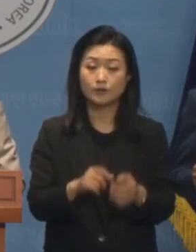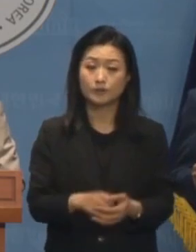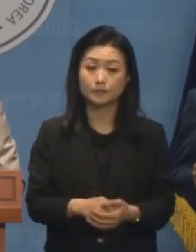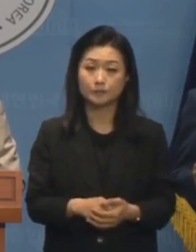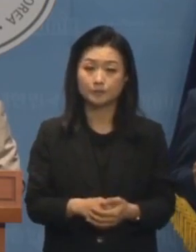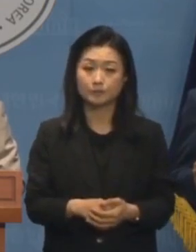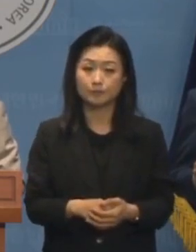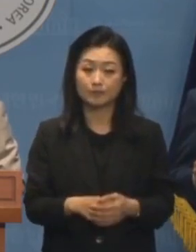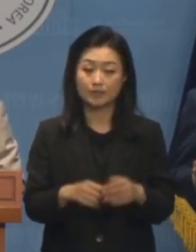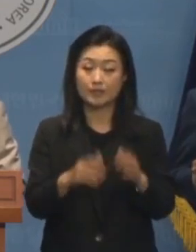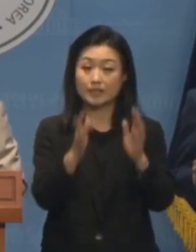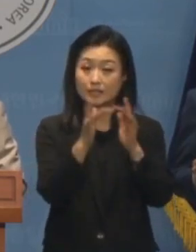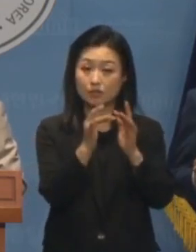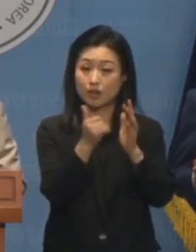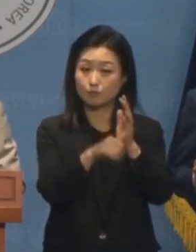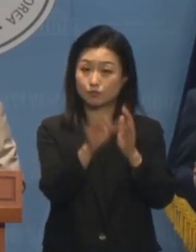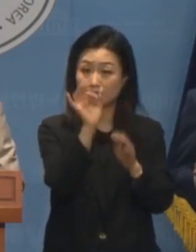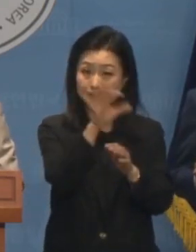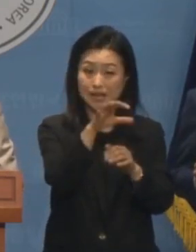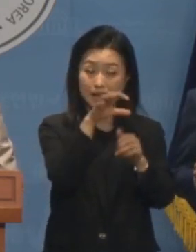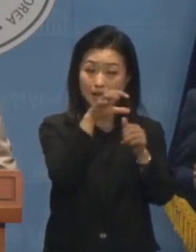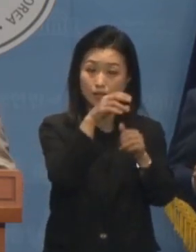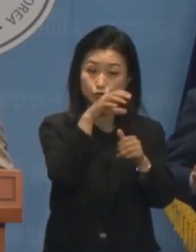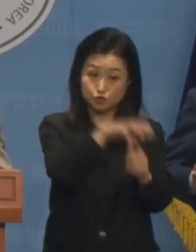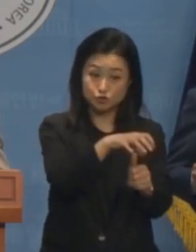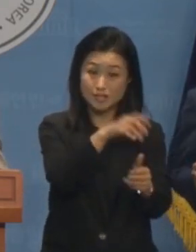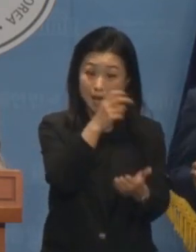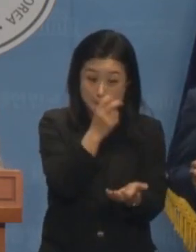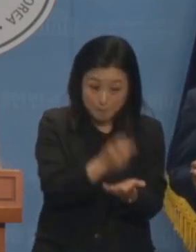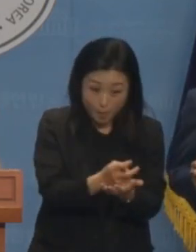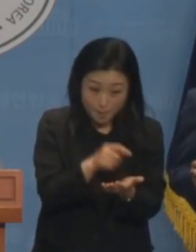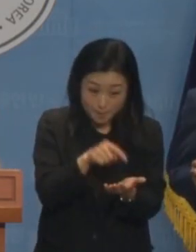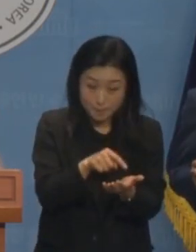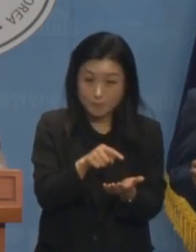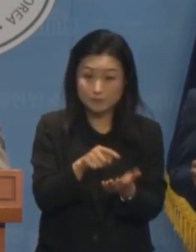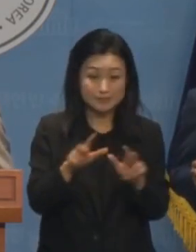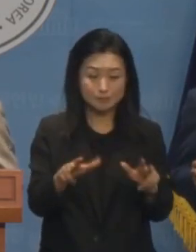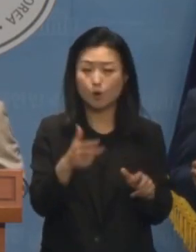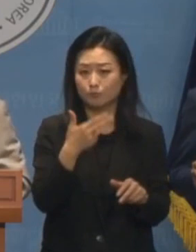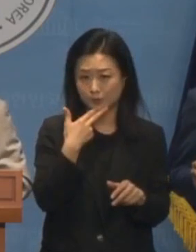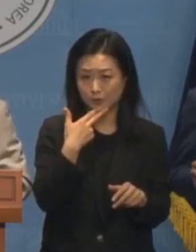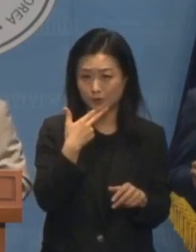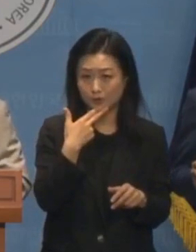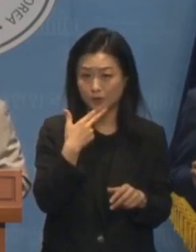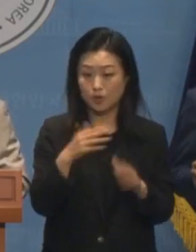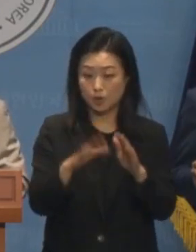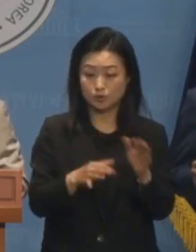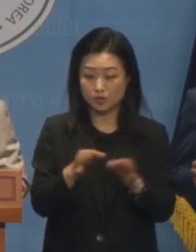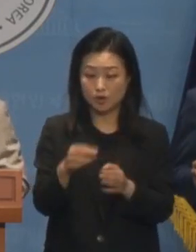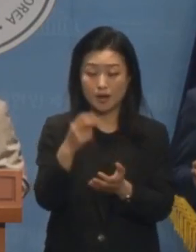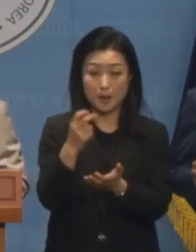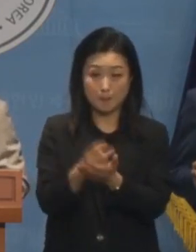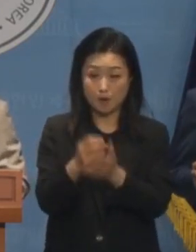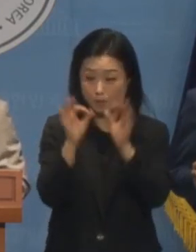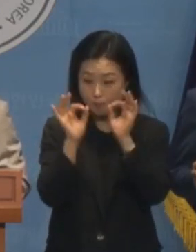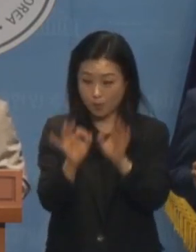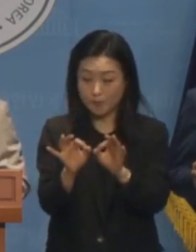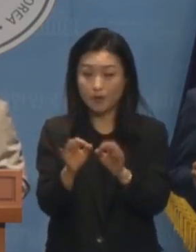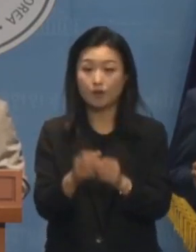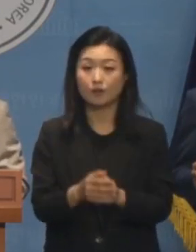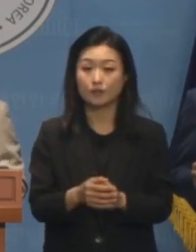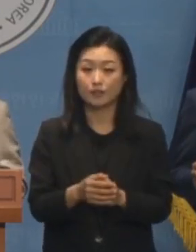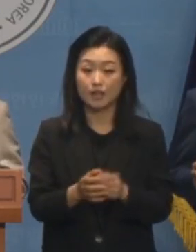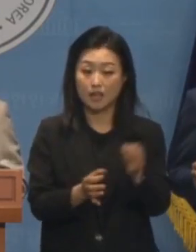하는 플랫폼 산업을 규제하는 데 한계가 명확합니다. 현행 공정거래법상 거래상